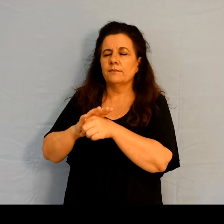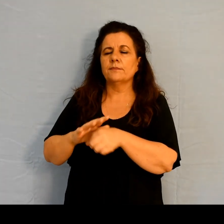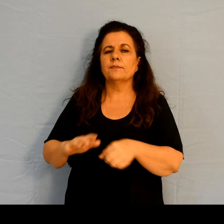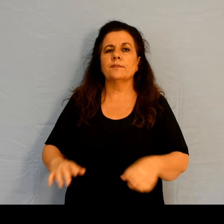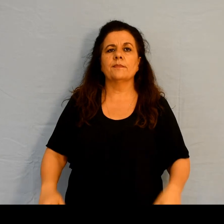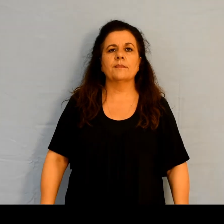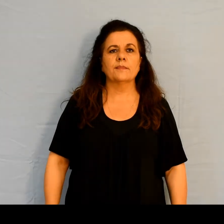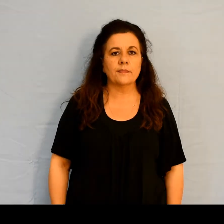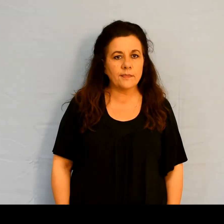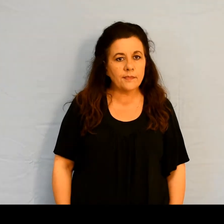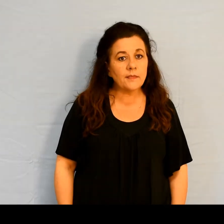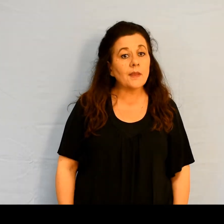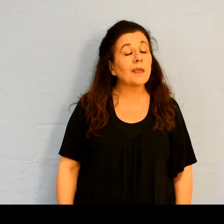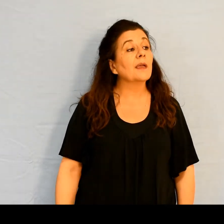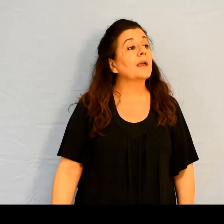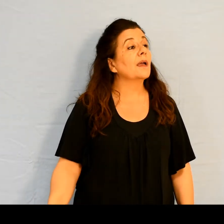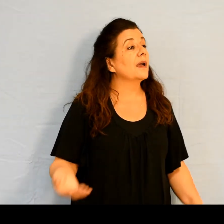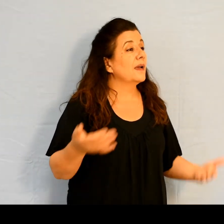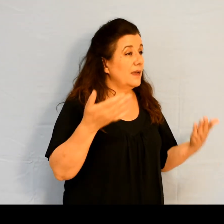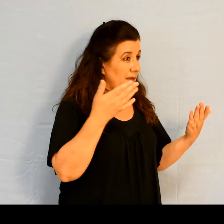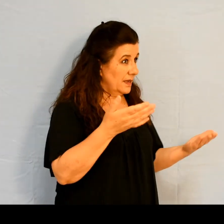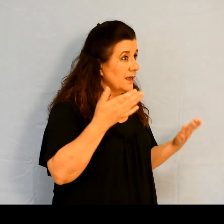C'est ainsi que mon Père du ciel vous traitera,